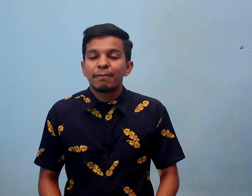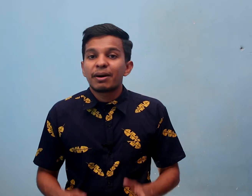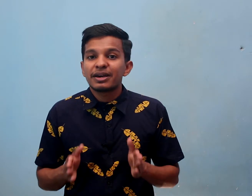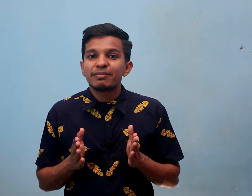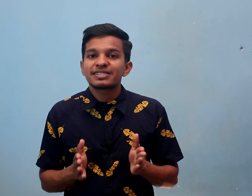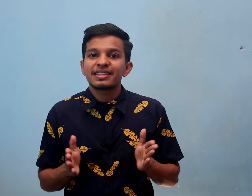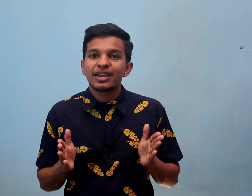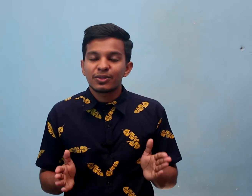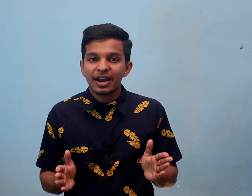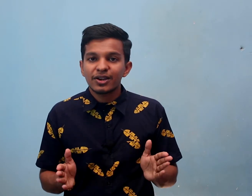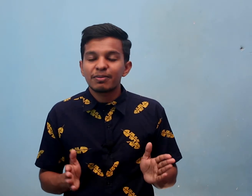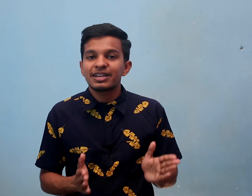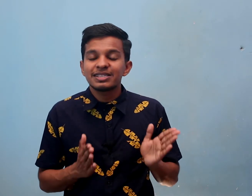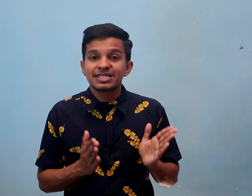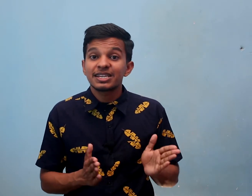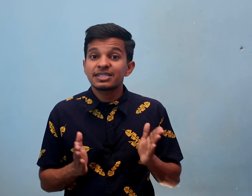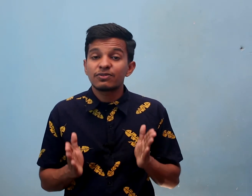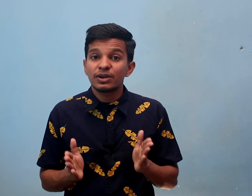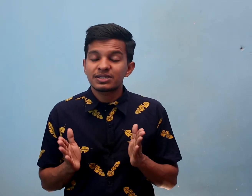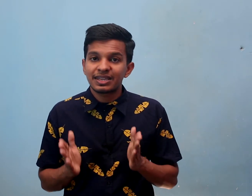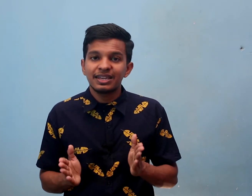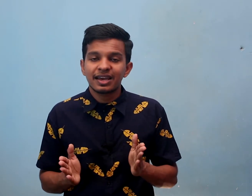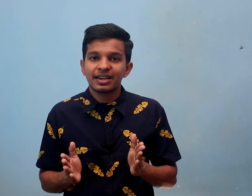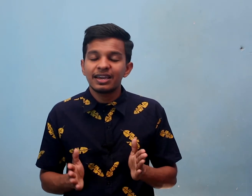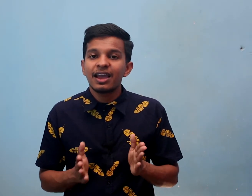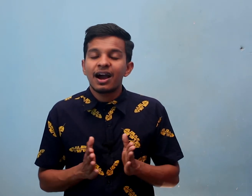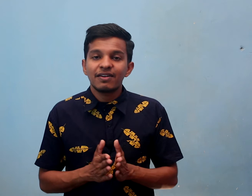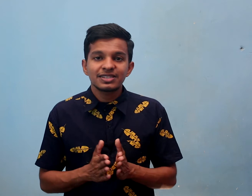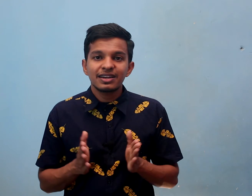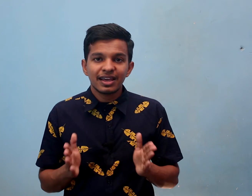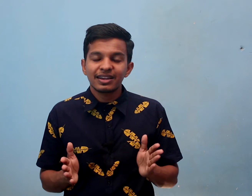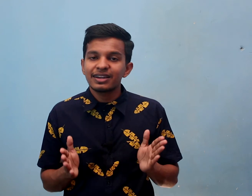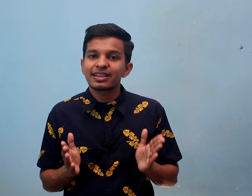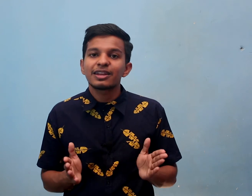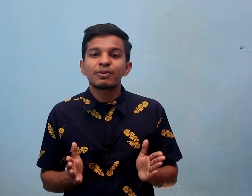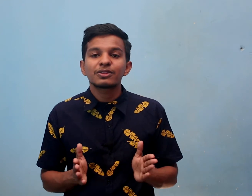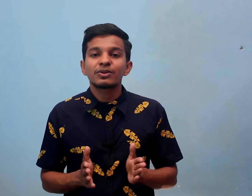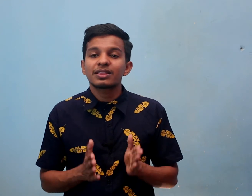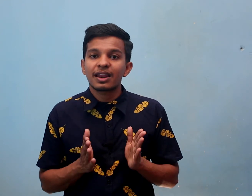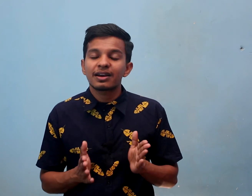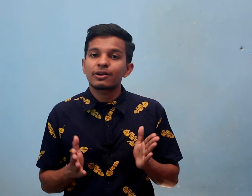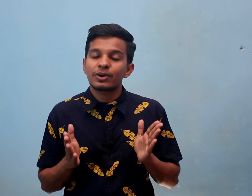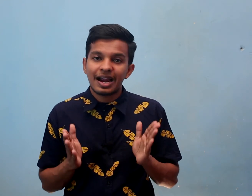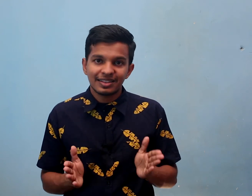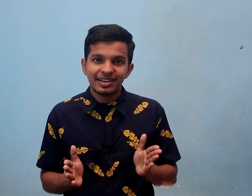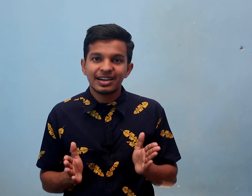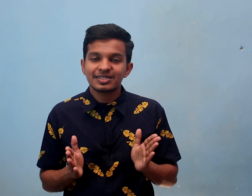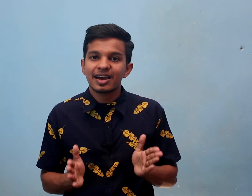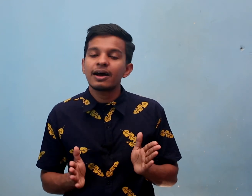මම අද මේ සඳහා යොදා ගන්න ලබන්නේ සිරස වොයිස් ටීම් තරඟයේ අවසාන තරඟයට තේරීපත් වුණ තරඟකරුවන් 8 දෙනාගේ